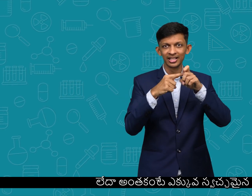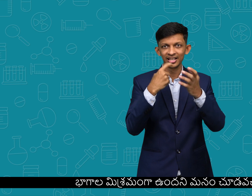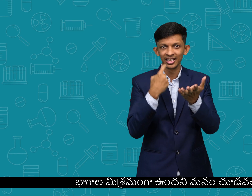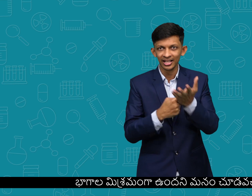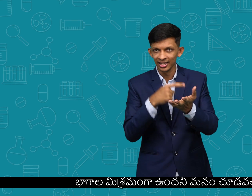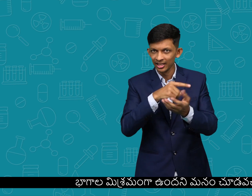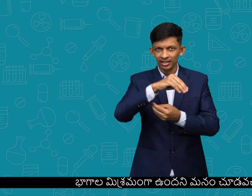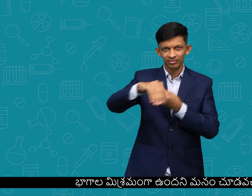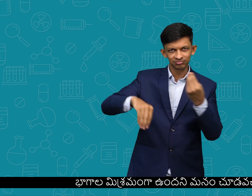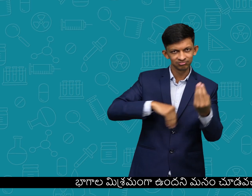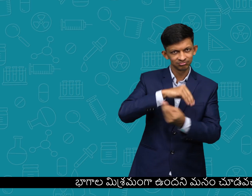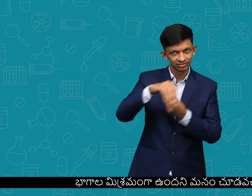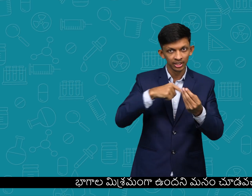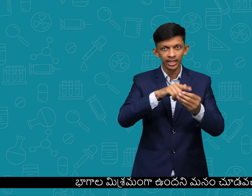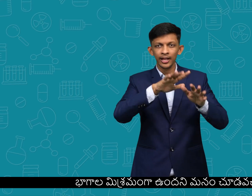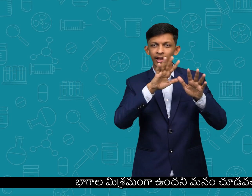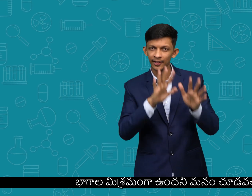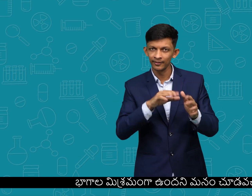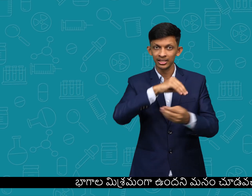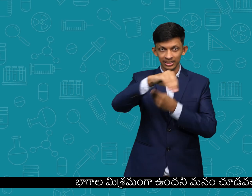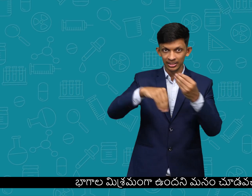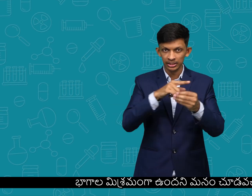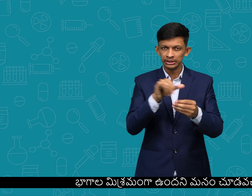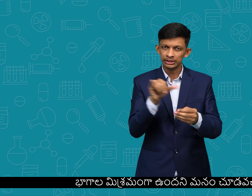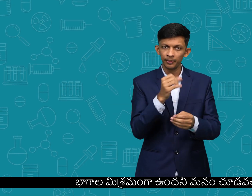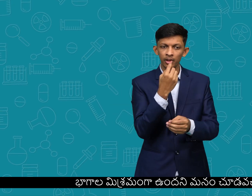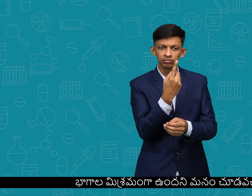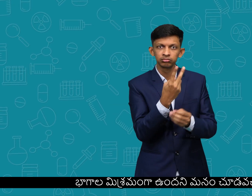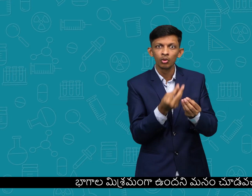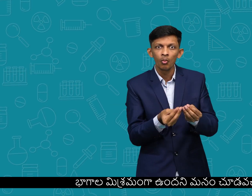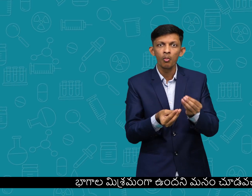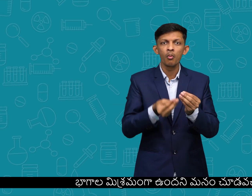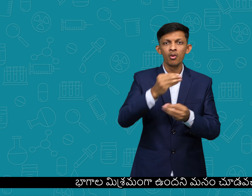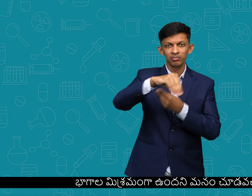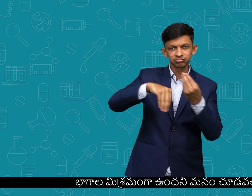స్వచ్ఛమైన భాగాల మిశ్రమంగా ఉందని మనం చూడవచ్చు.